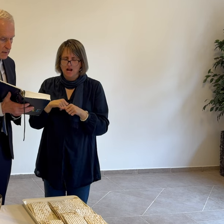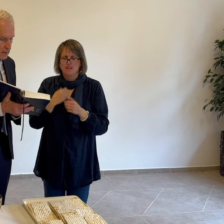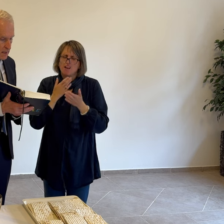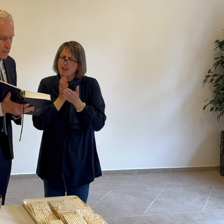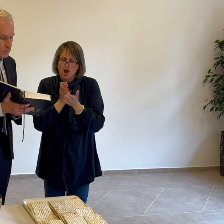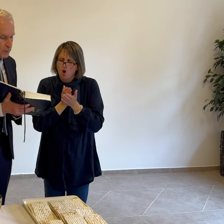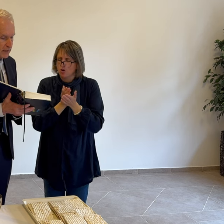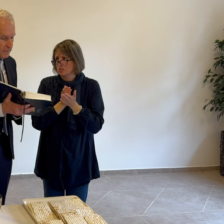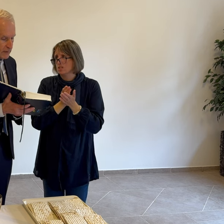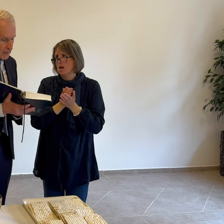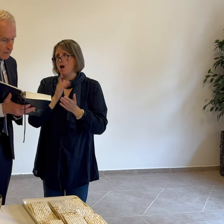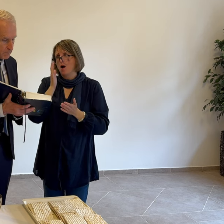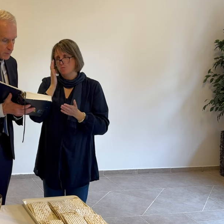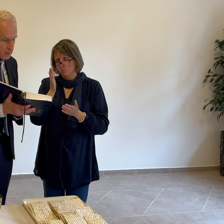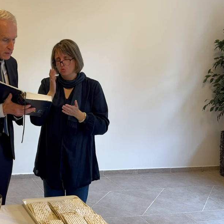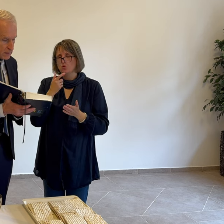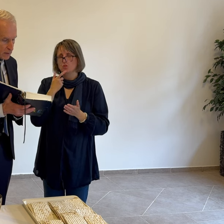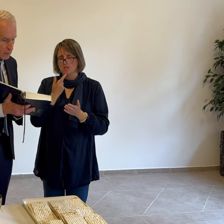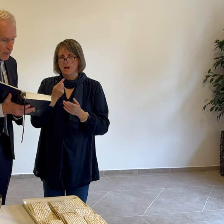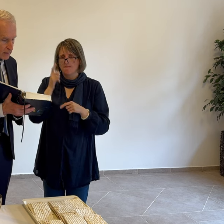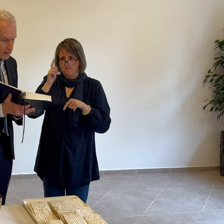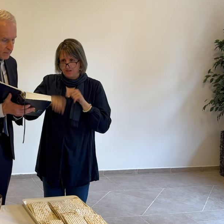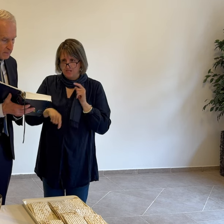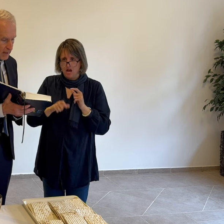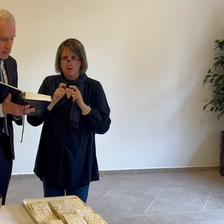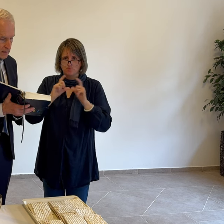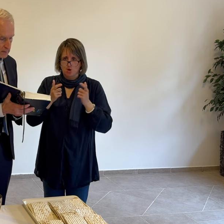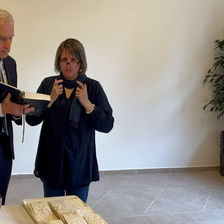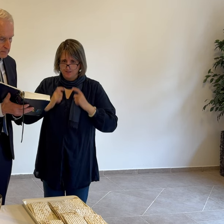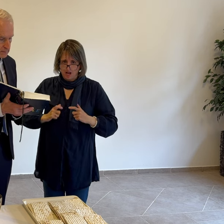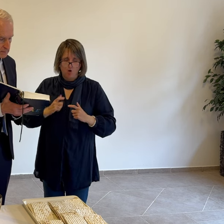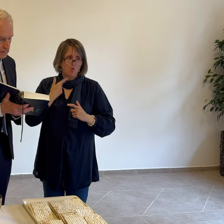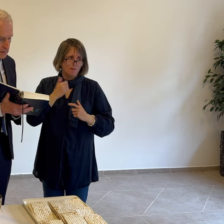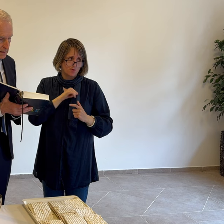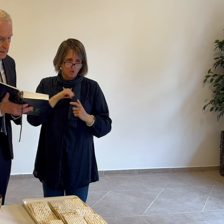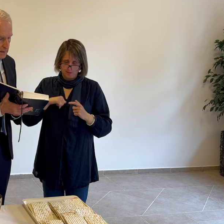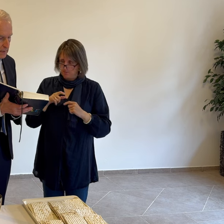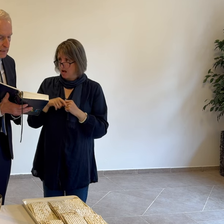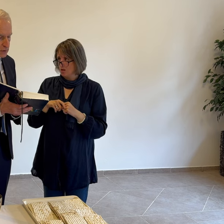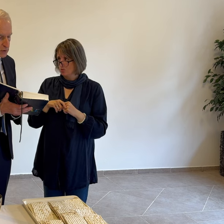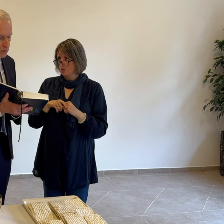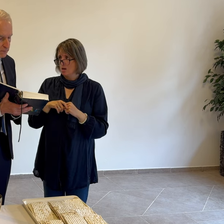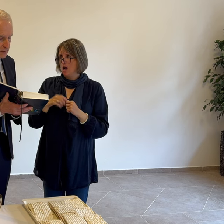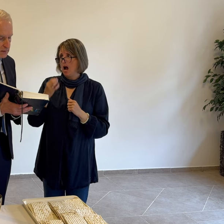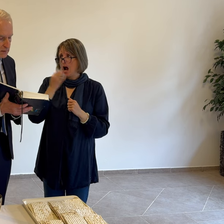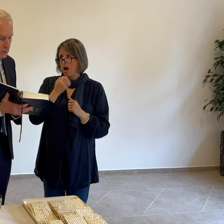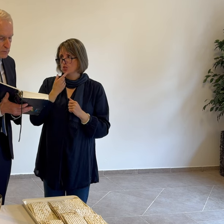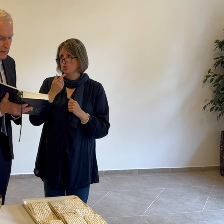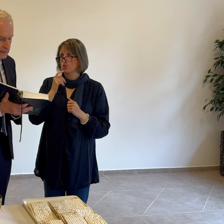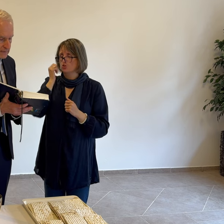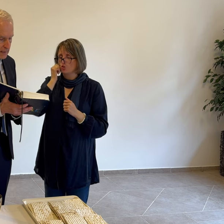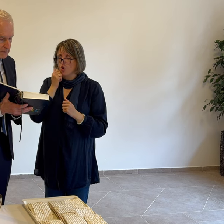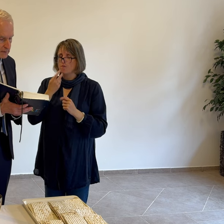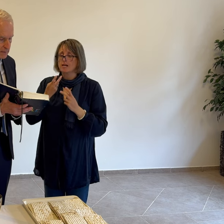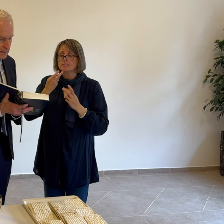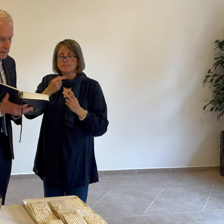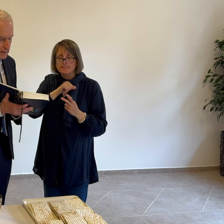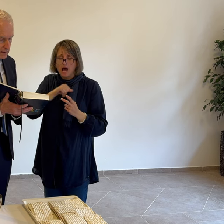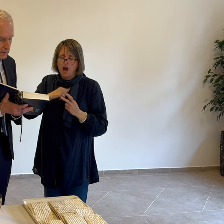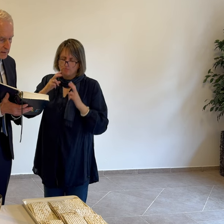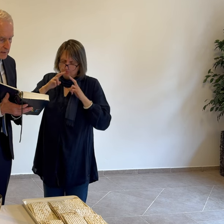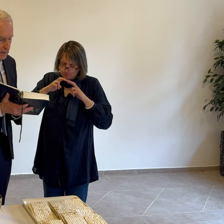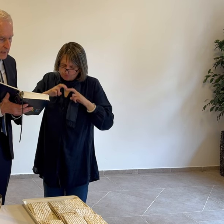nehodně bude vinen proti tělu a krvi Páně ať člověk zkoumá sám